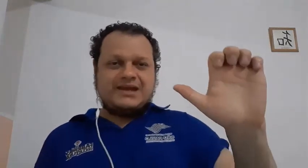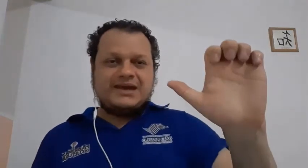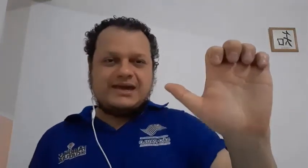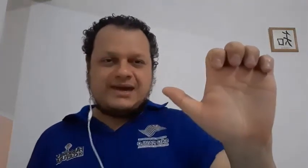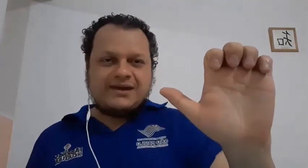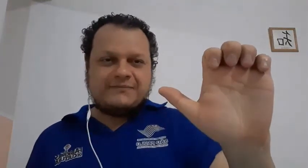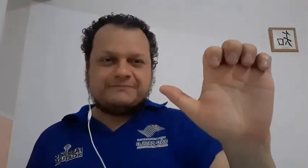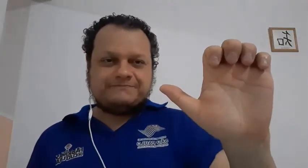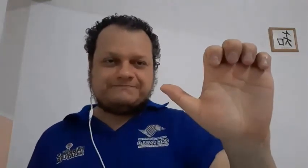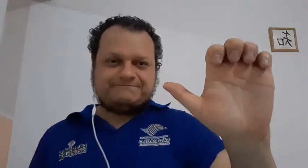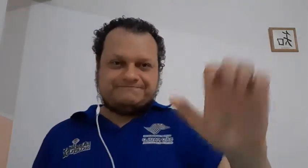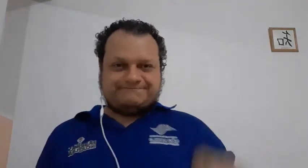E.